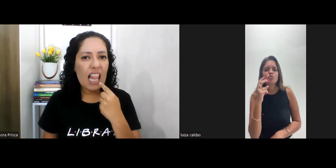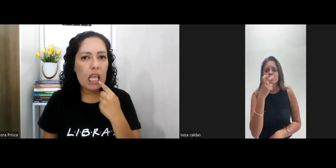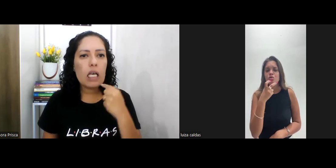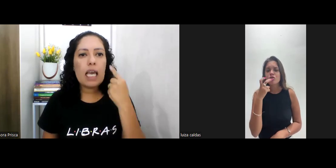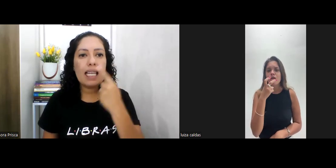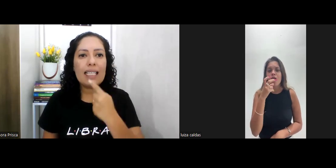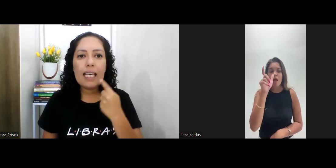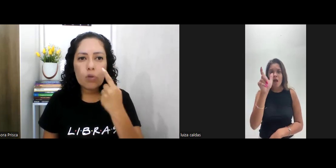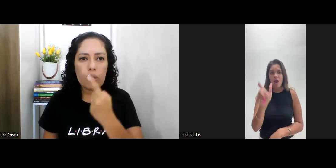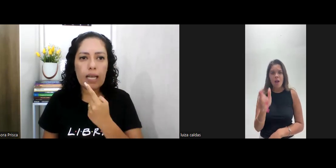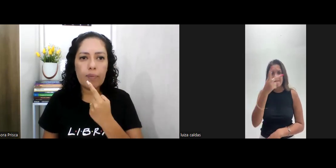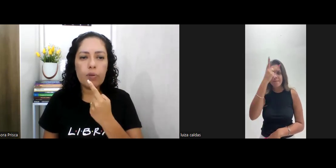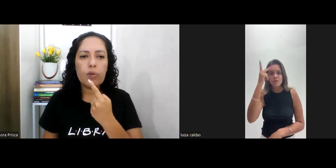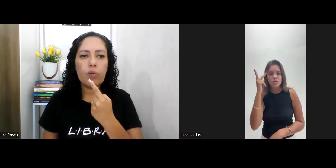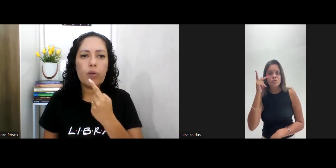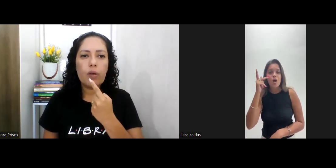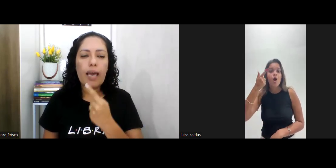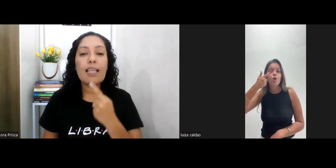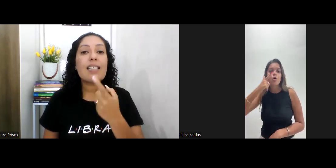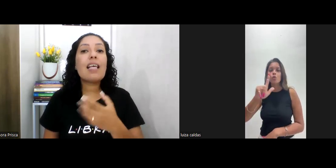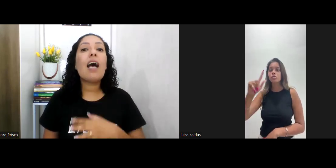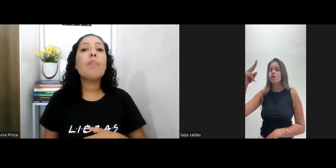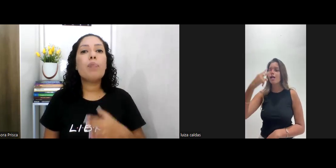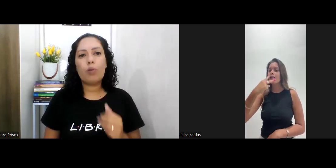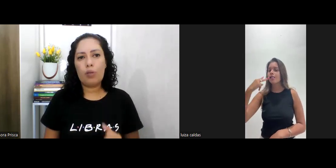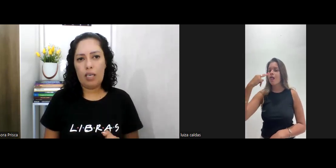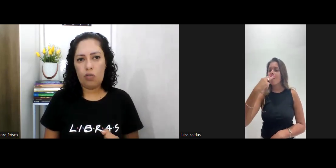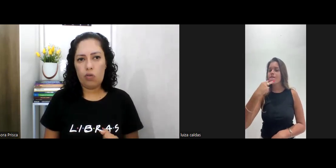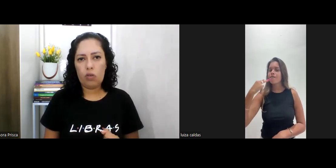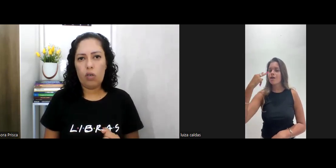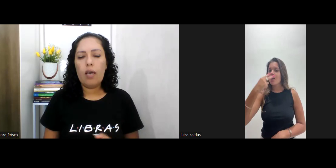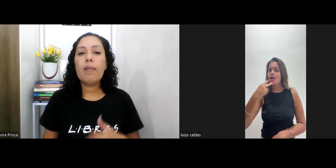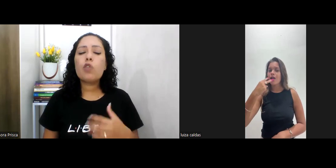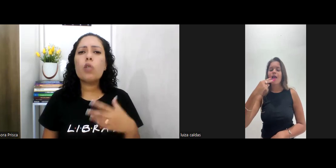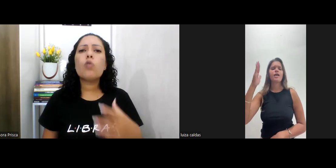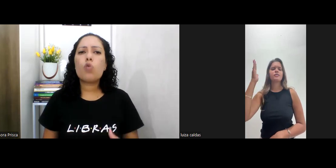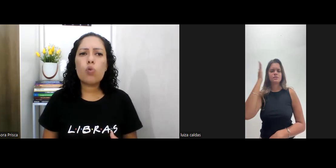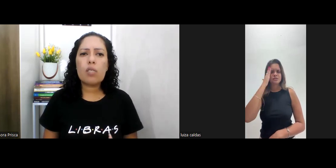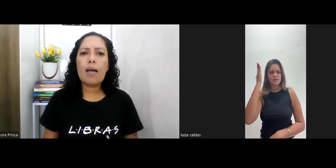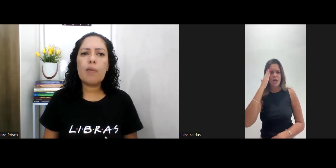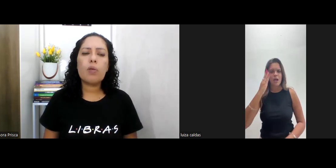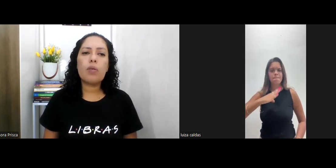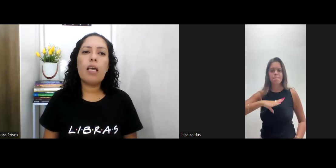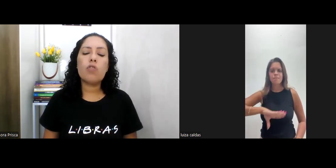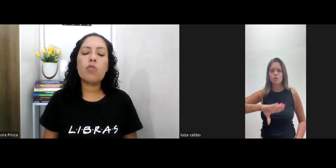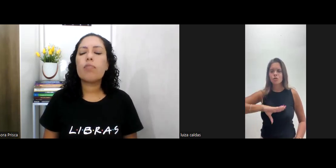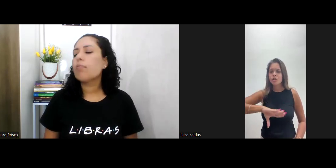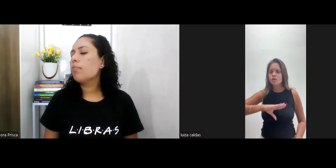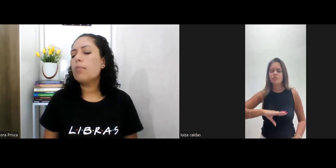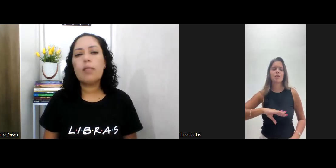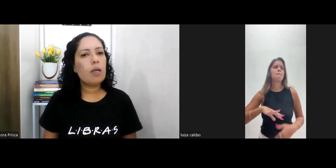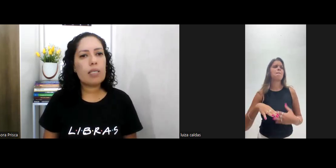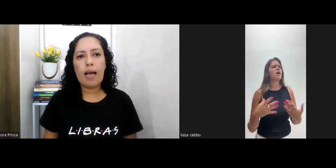Você fala e ela lê o seu lábio. Ela sabe português. Mas todos os surdos sabem